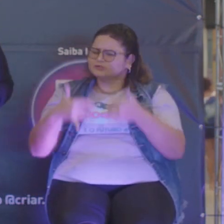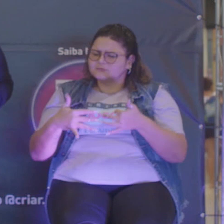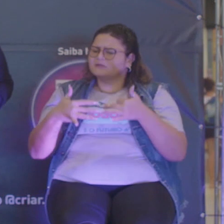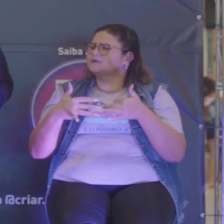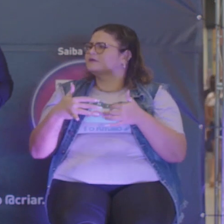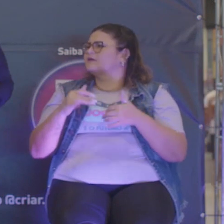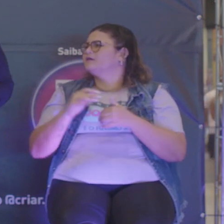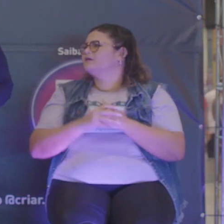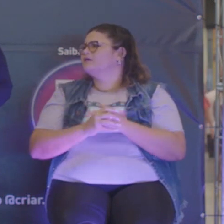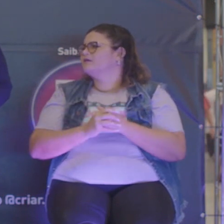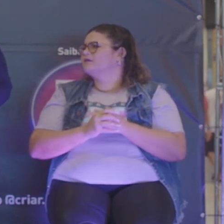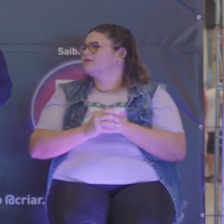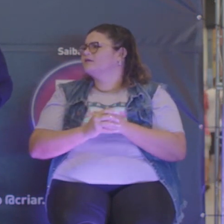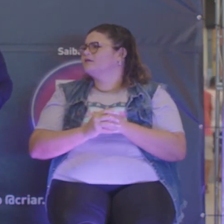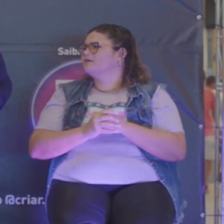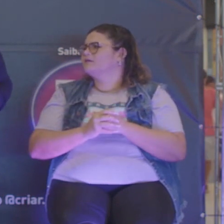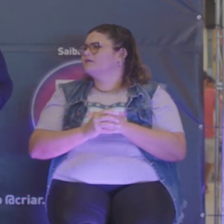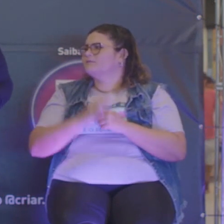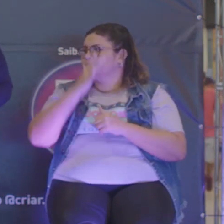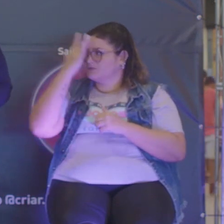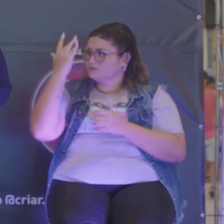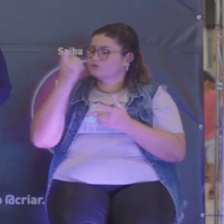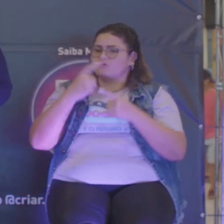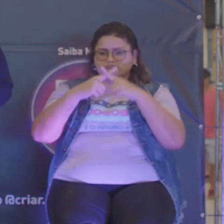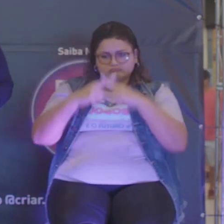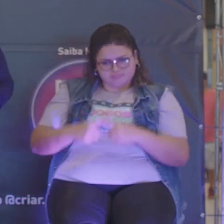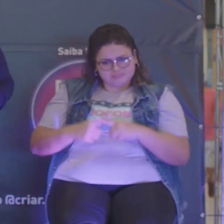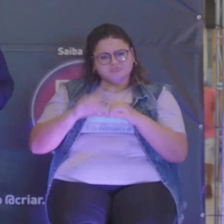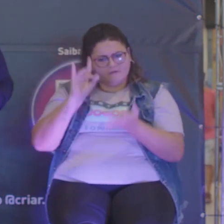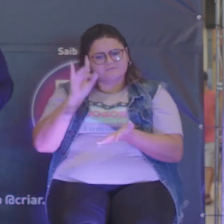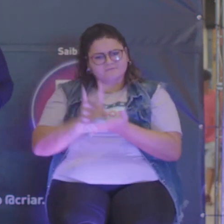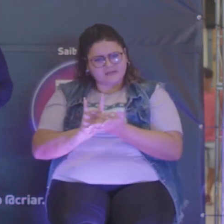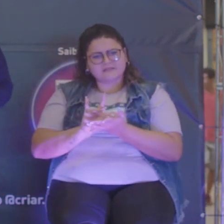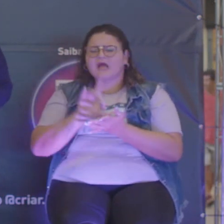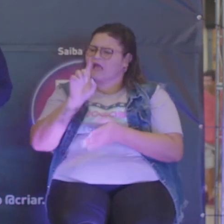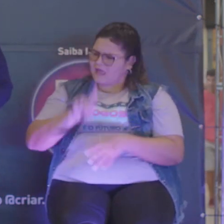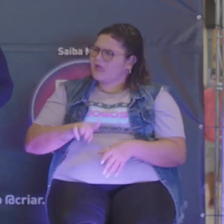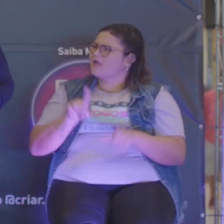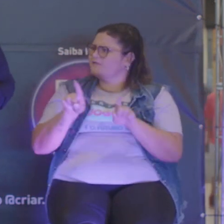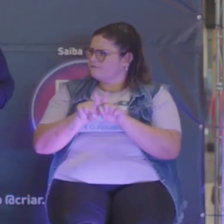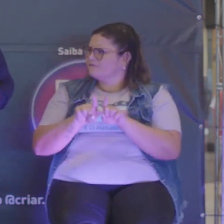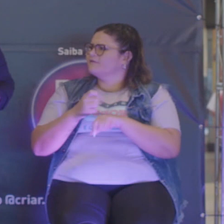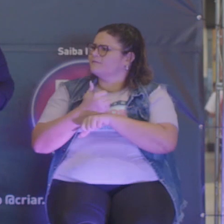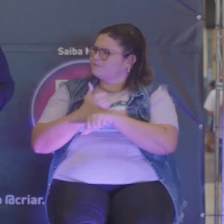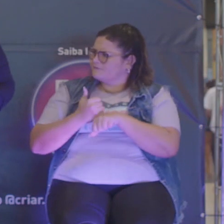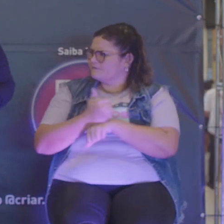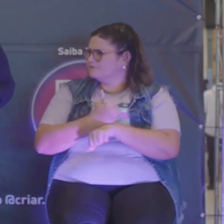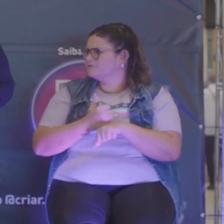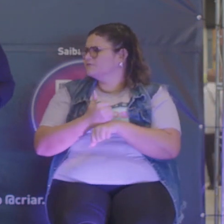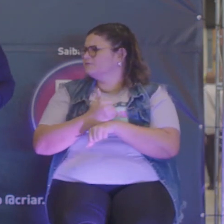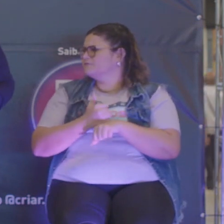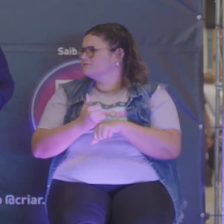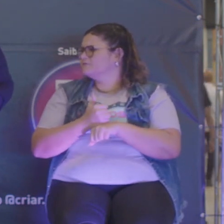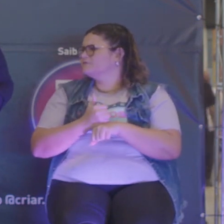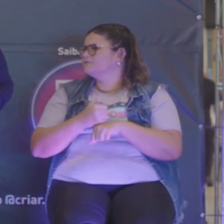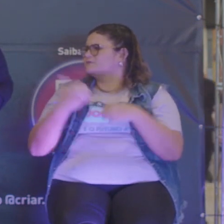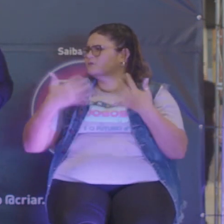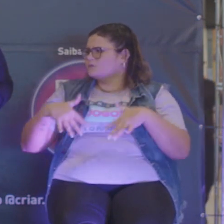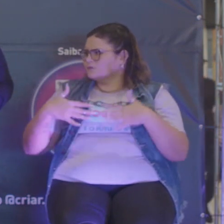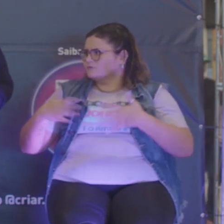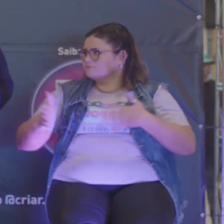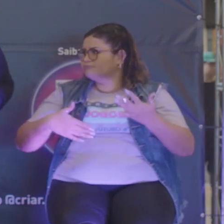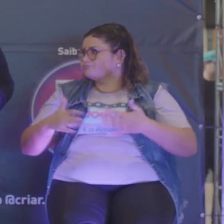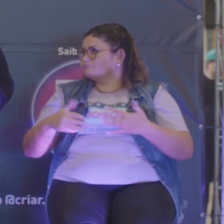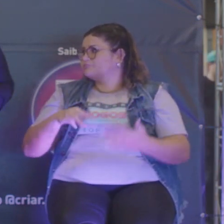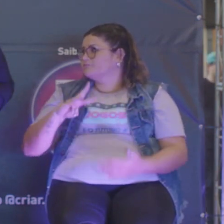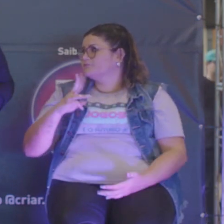não, então beleza, então a galera realmente joga competindo, não é só brincadeira? Eu falei, não, é competição, vale milhões de reais isso aqui.